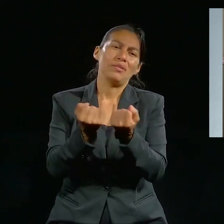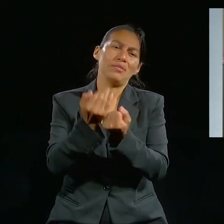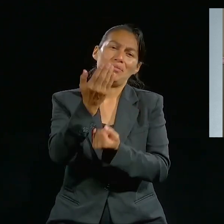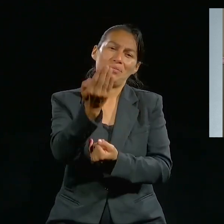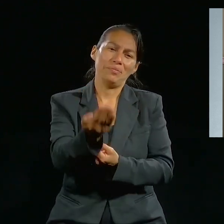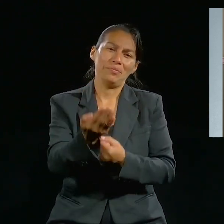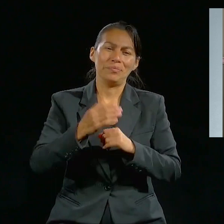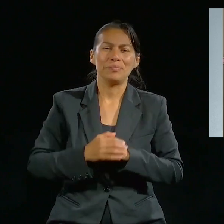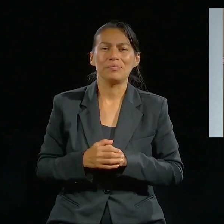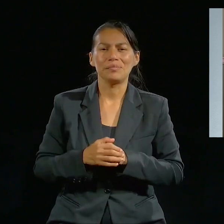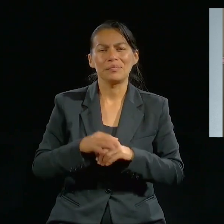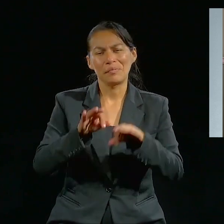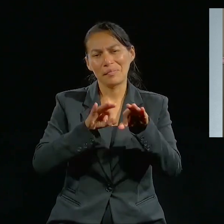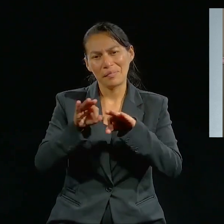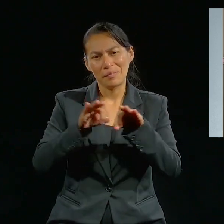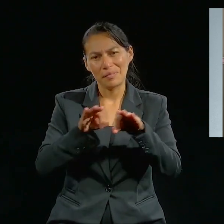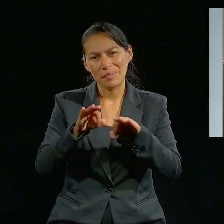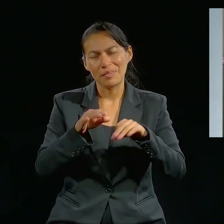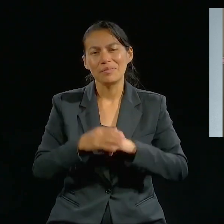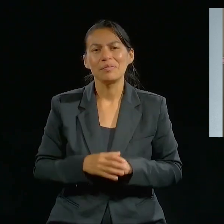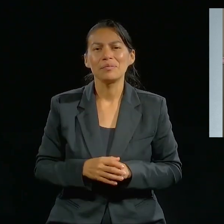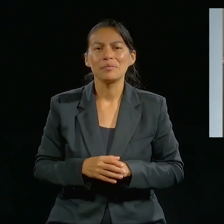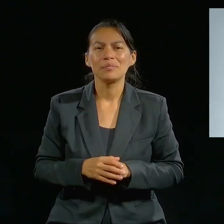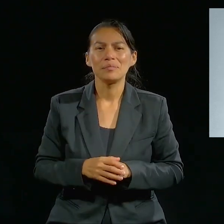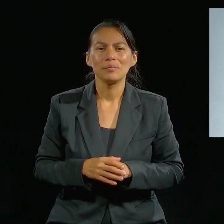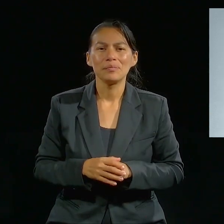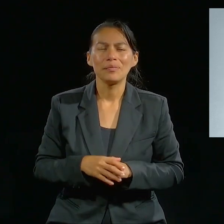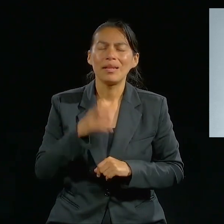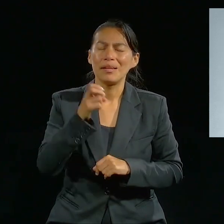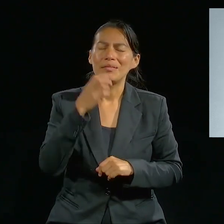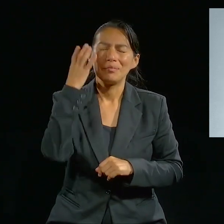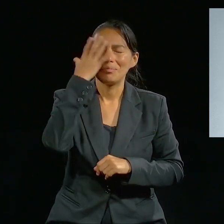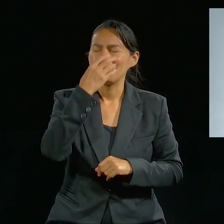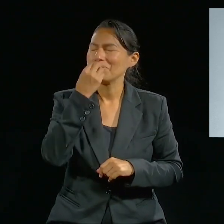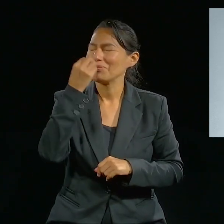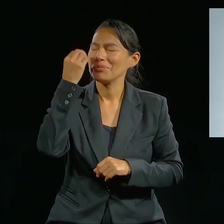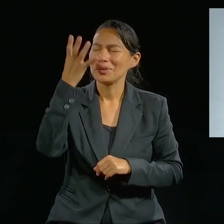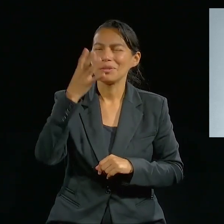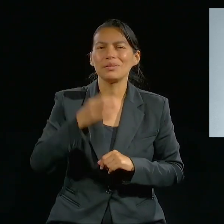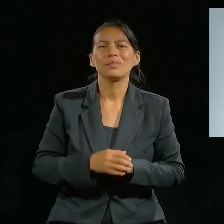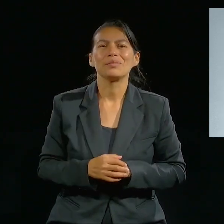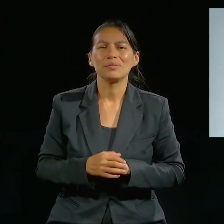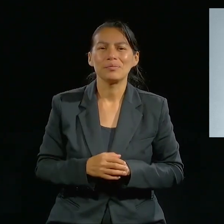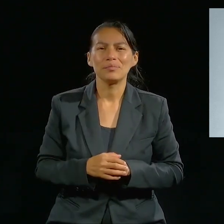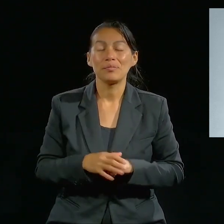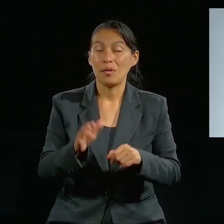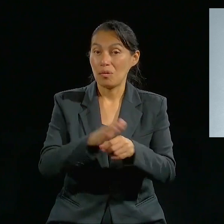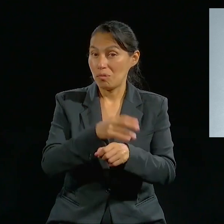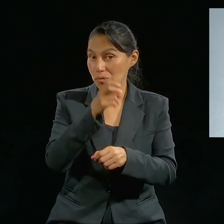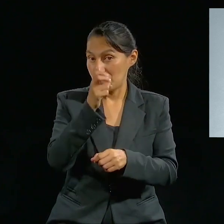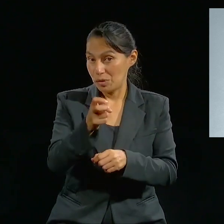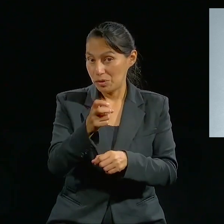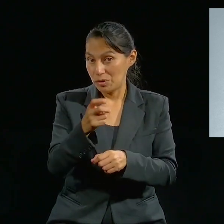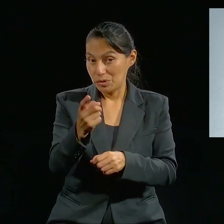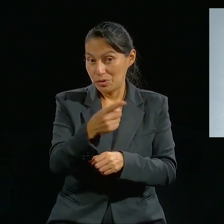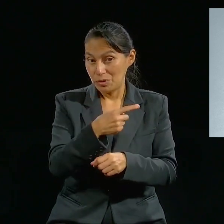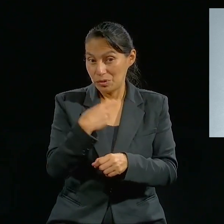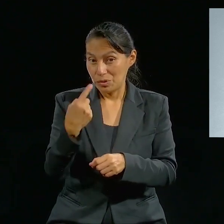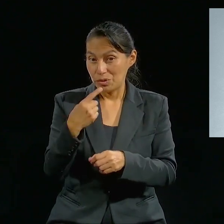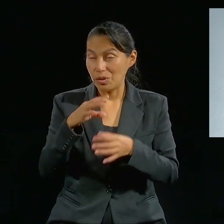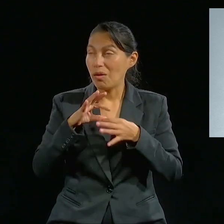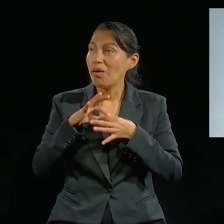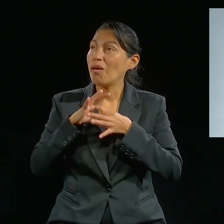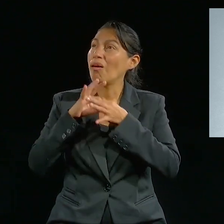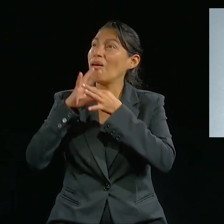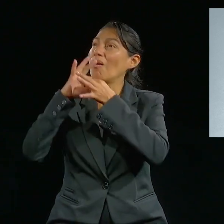contigo allí en tu trabajo, ¿no? Qué maravillosa experiencia. Por eso debemos mantenernos